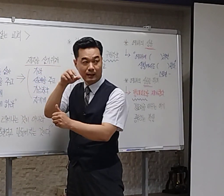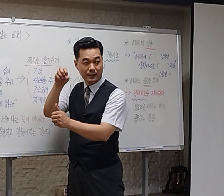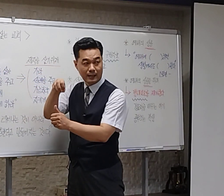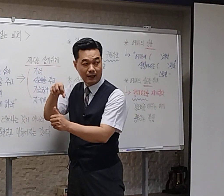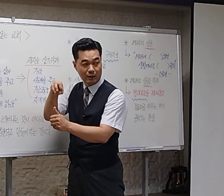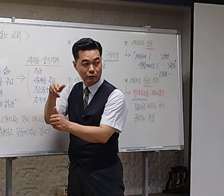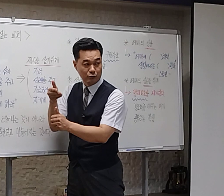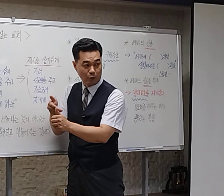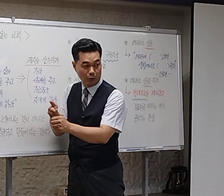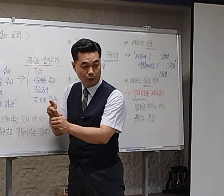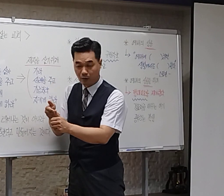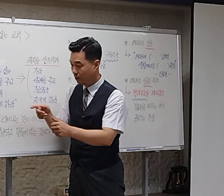세례를 주고